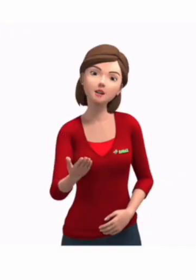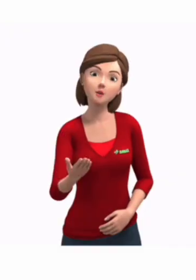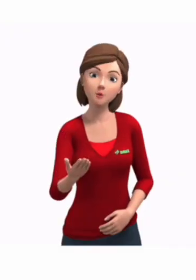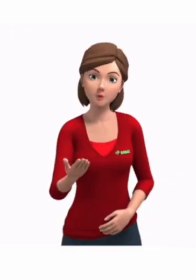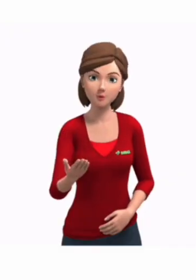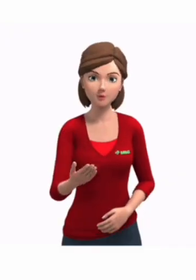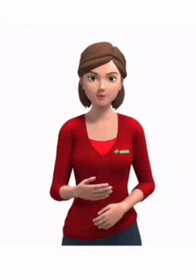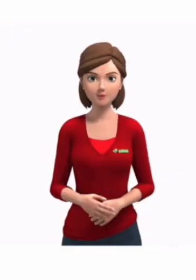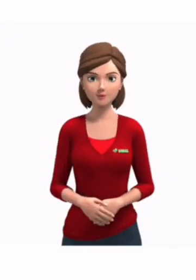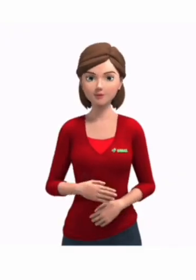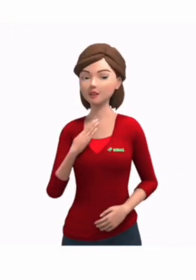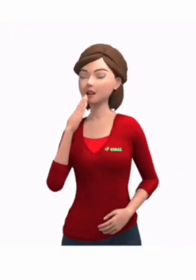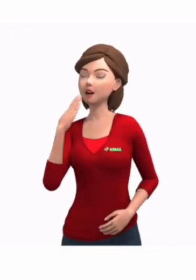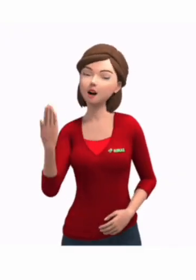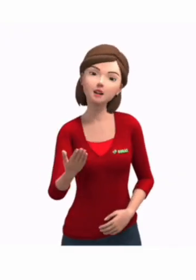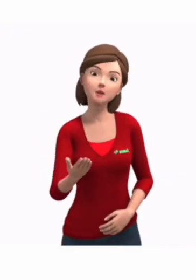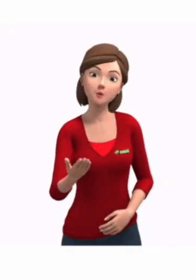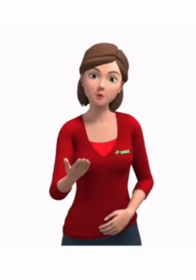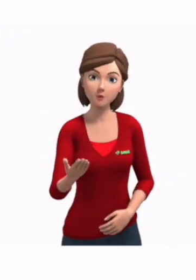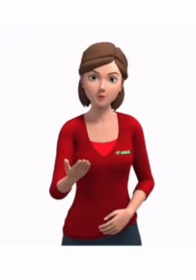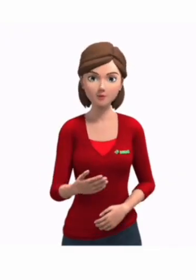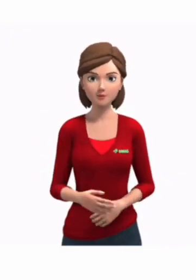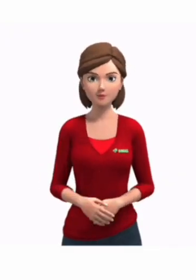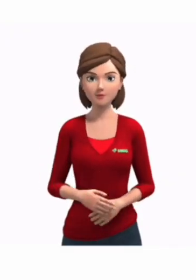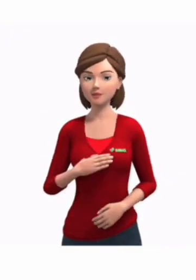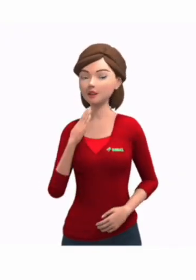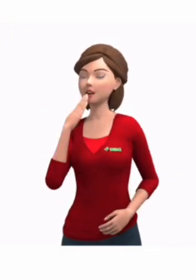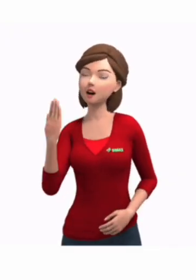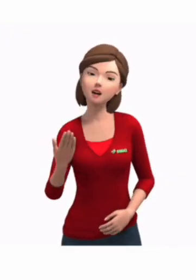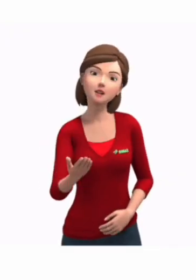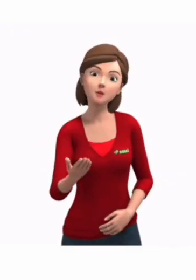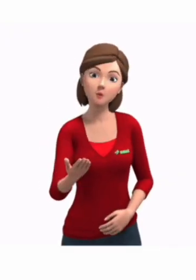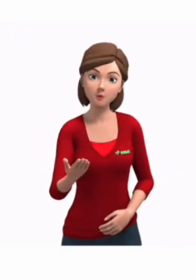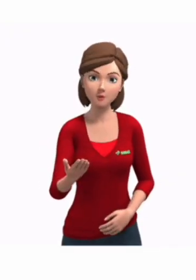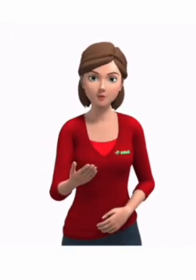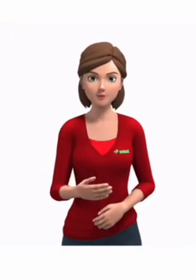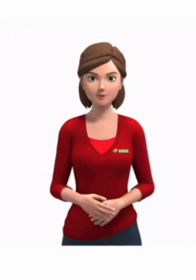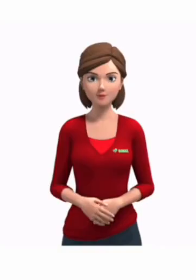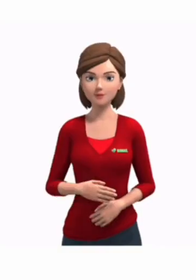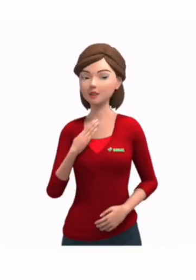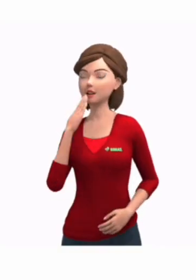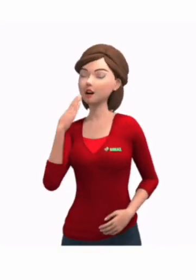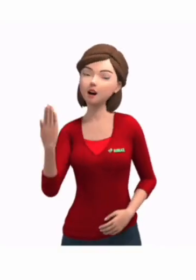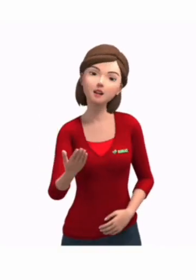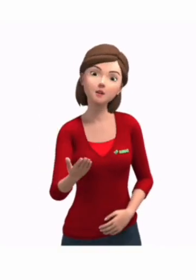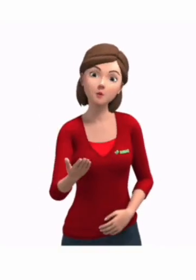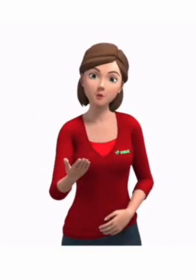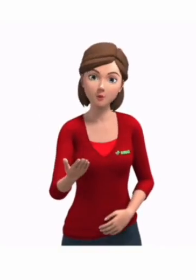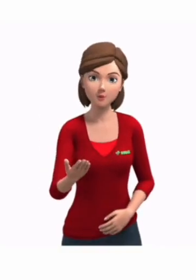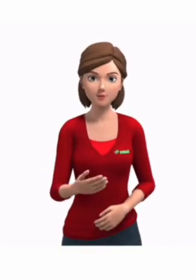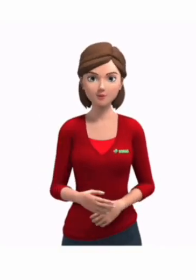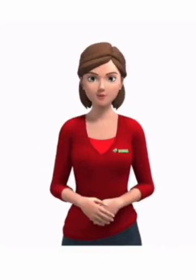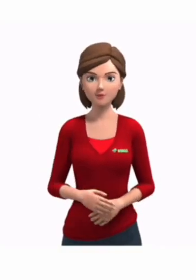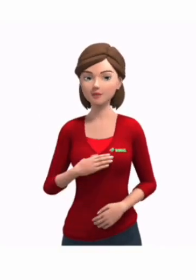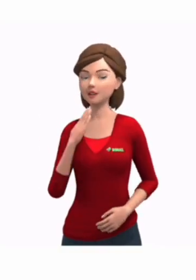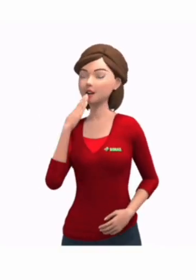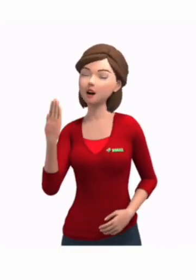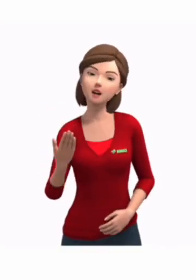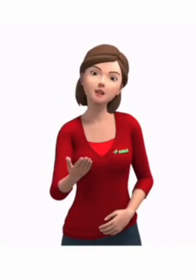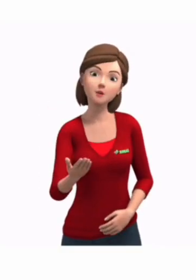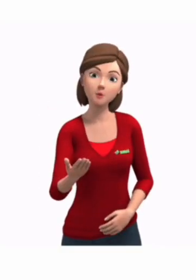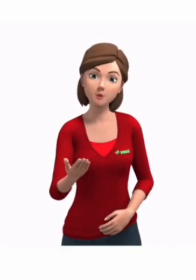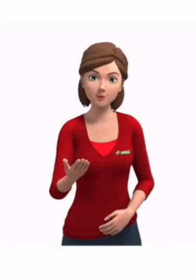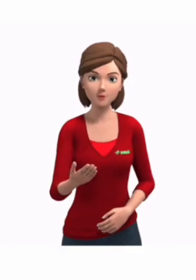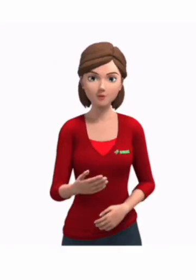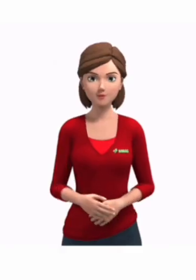Je crois, une dernière question et après, on passe... Sinon, après, quand vous parliez de SLR, ça me fait penser, en fait, c'est un peu